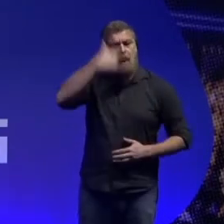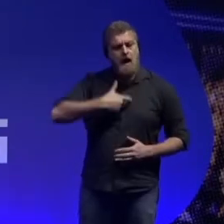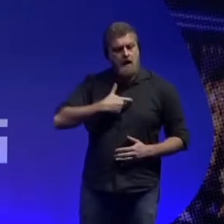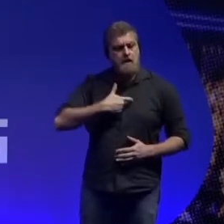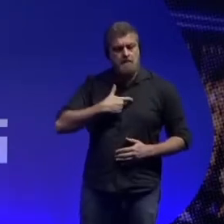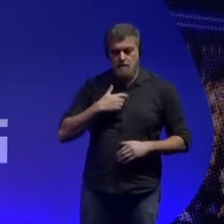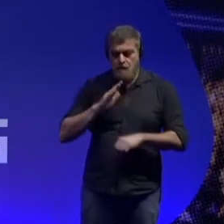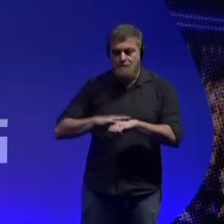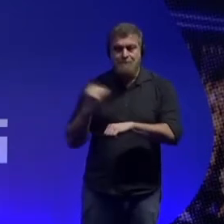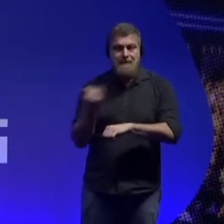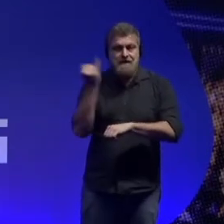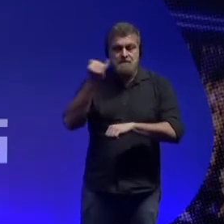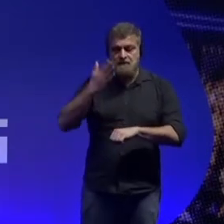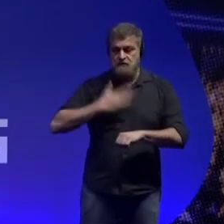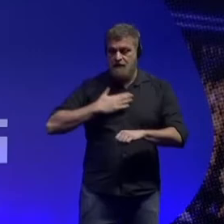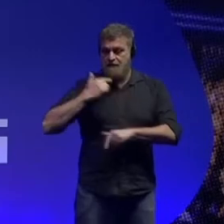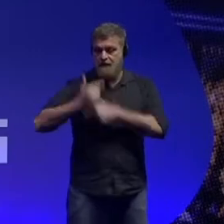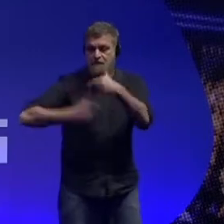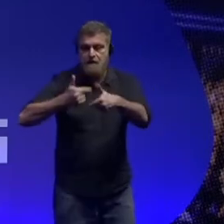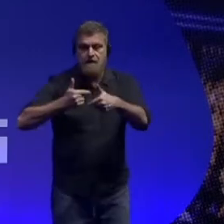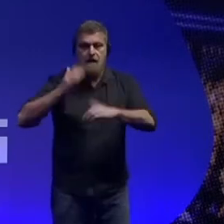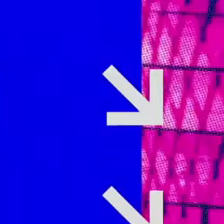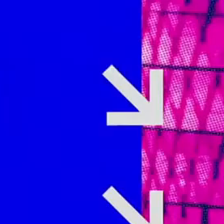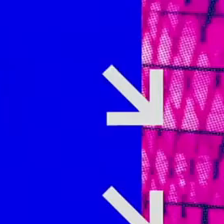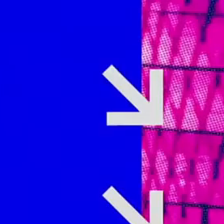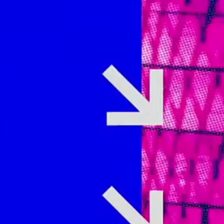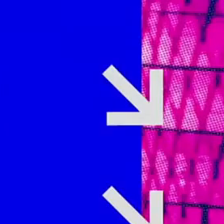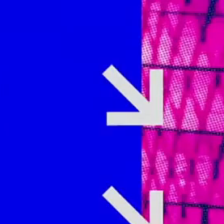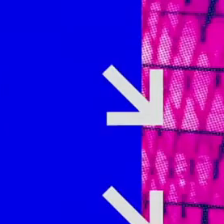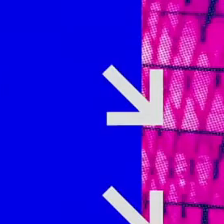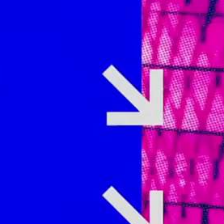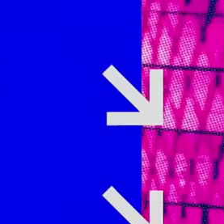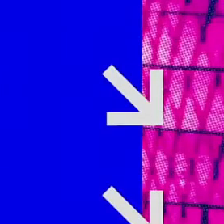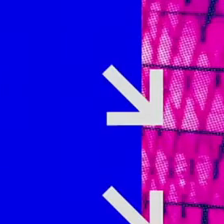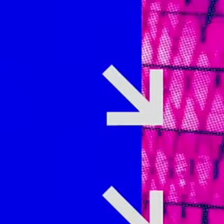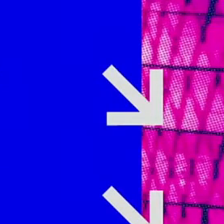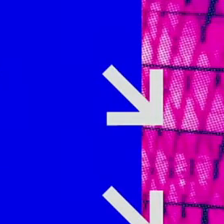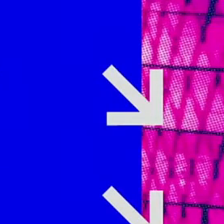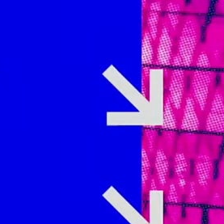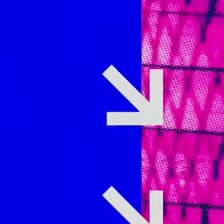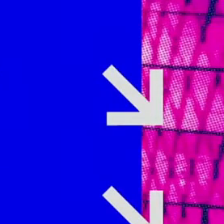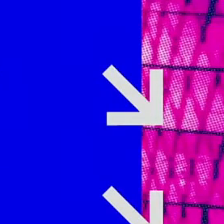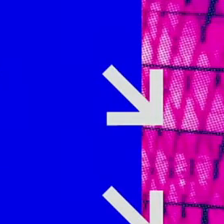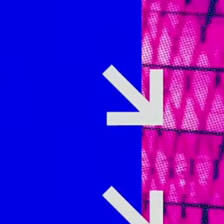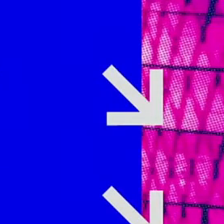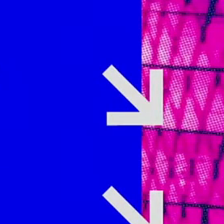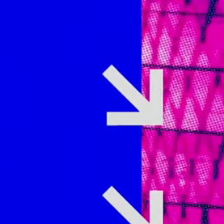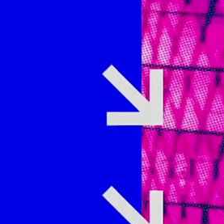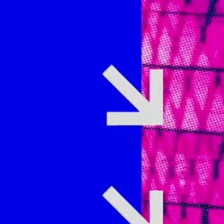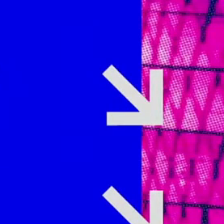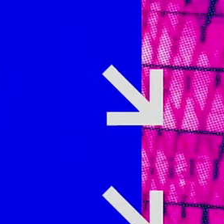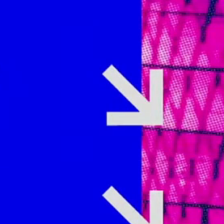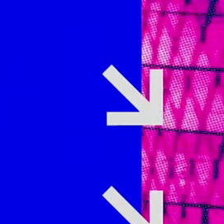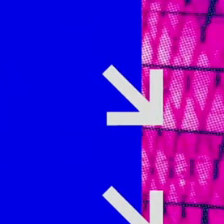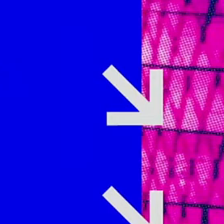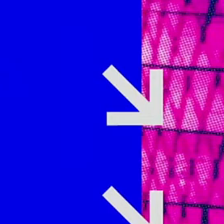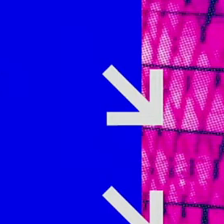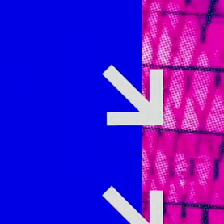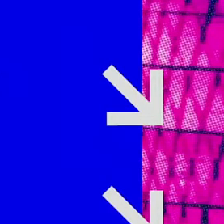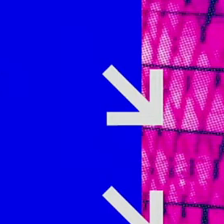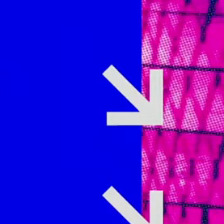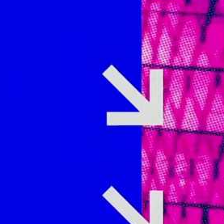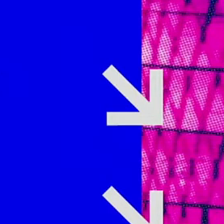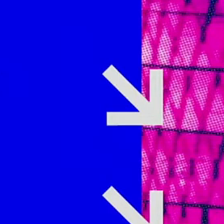mais importante para as nossas carreiras. Durante toda essa jornada, tanto como executivo, mas